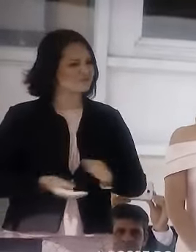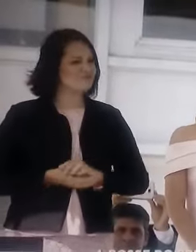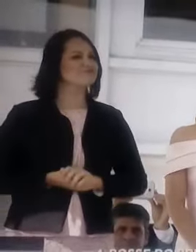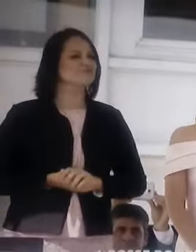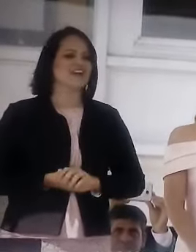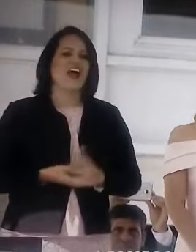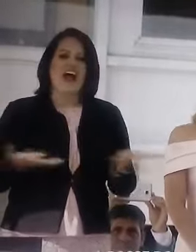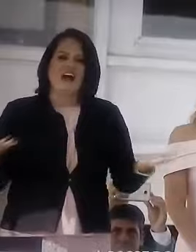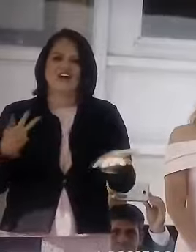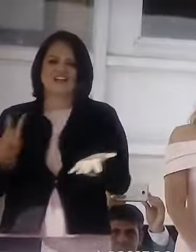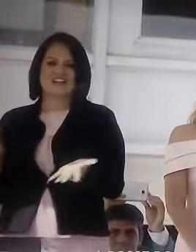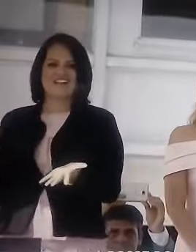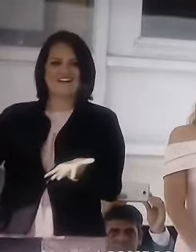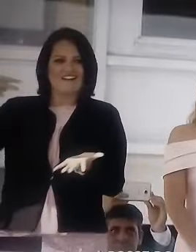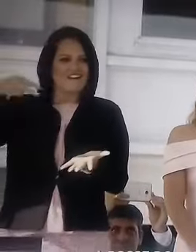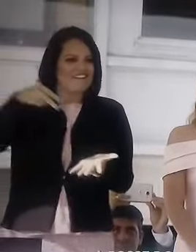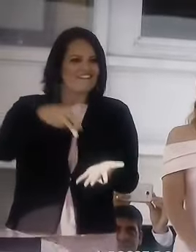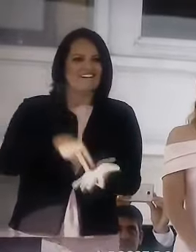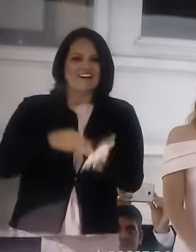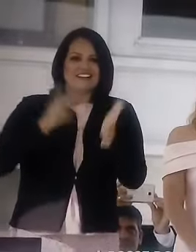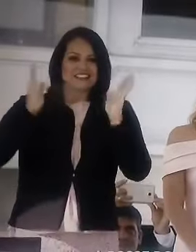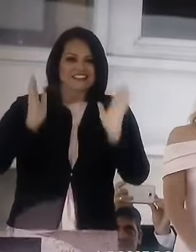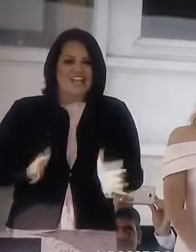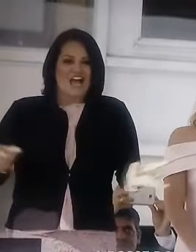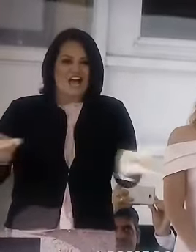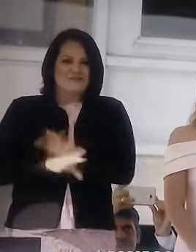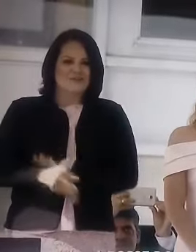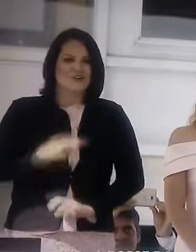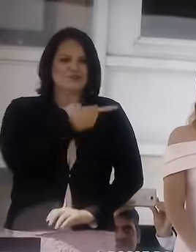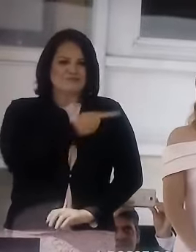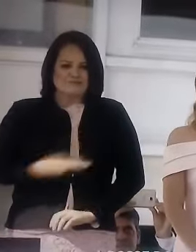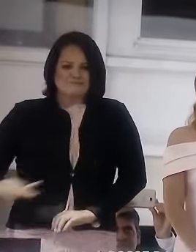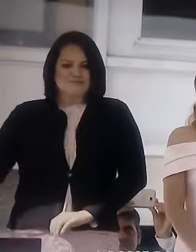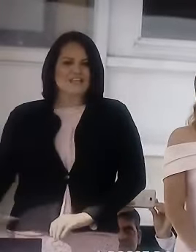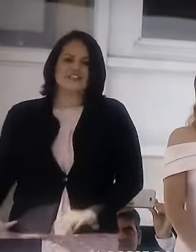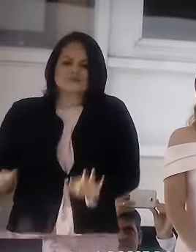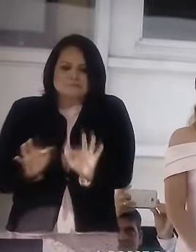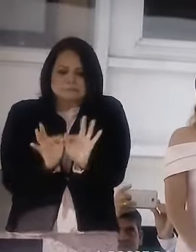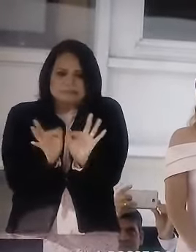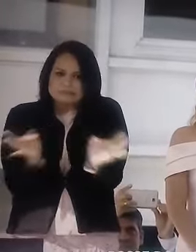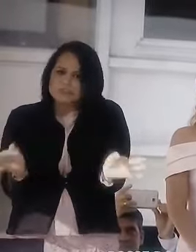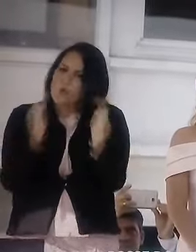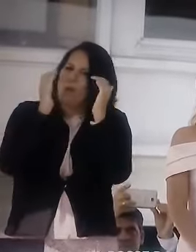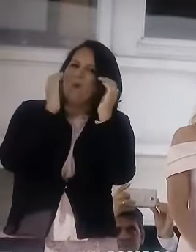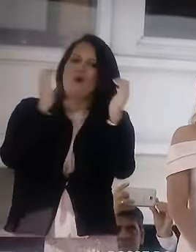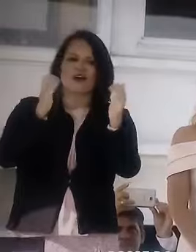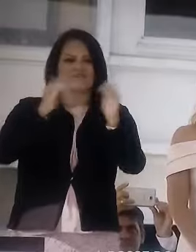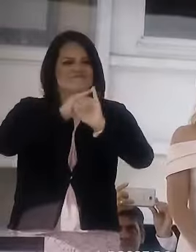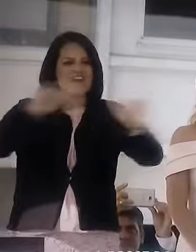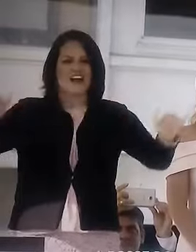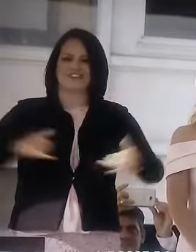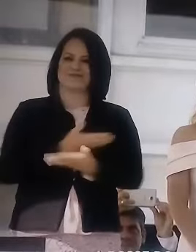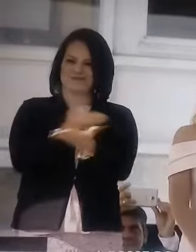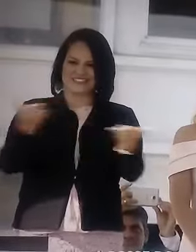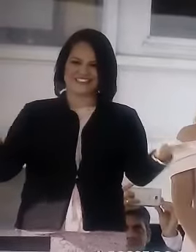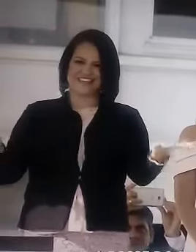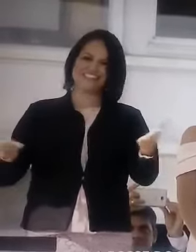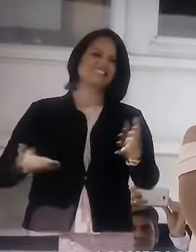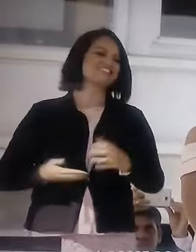É com humildade e honra que me dirijo a todos vocês como presidente do Brasil.